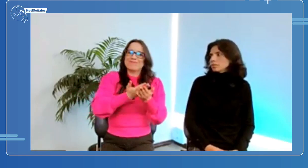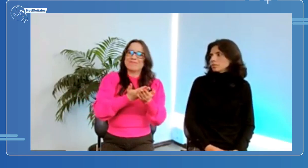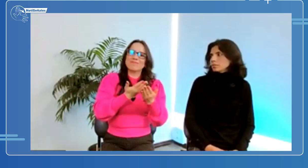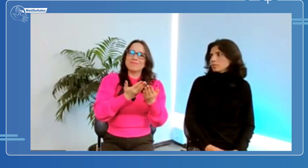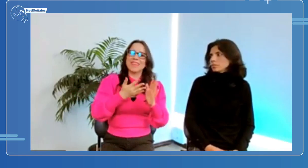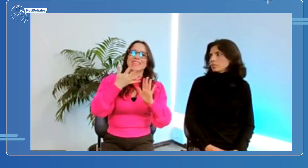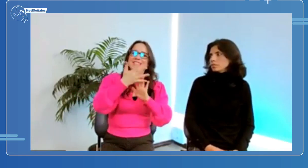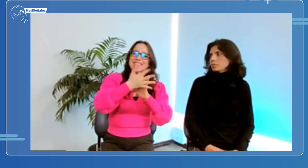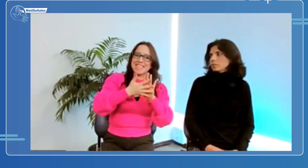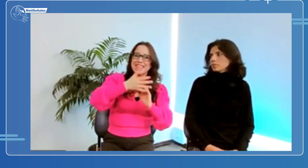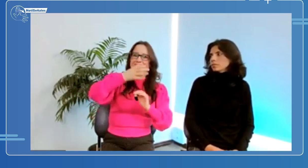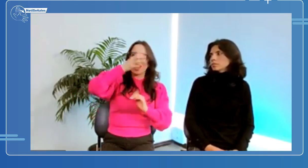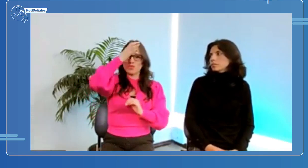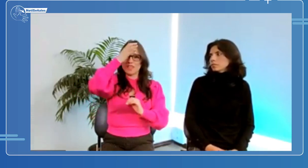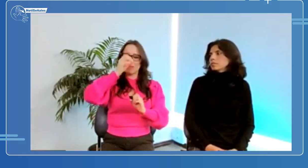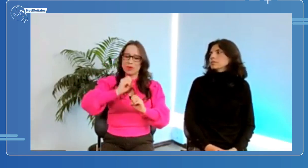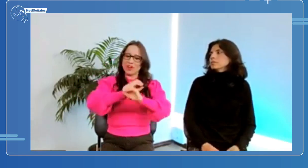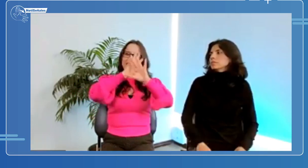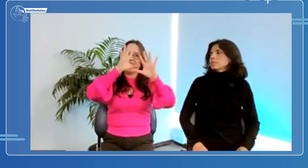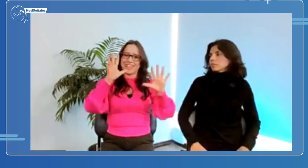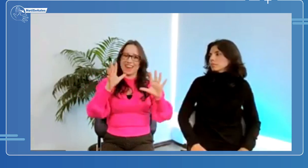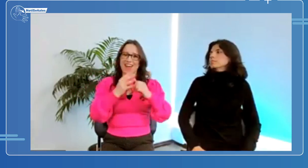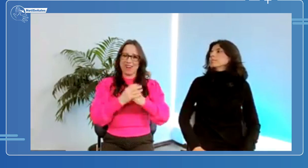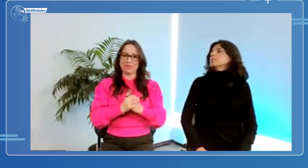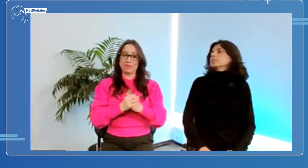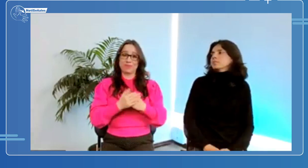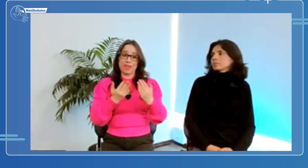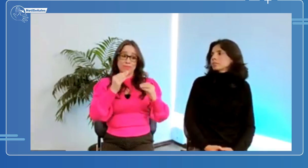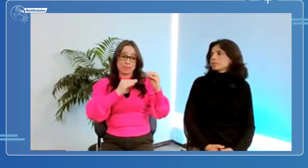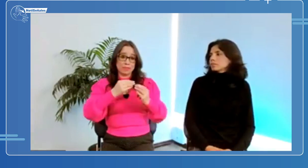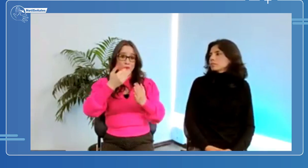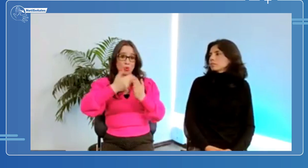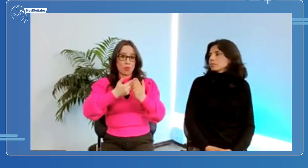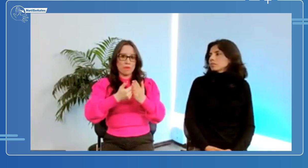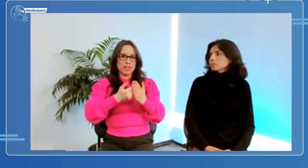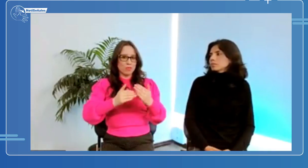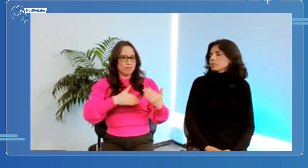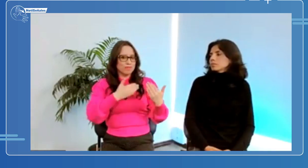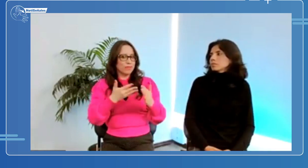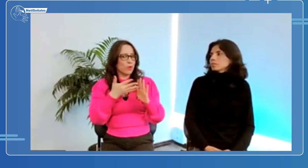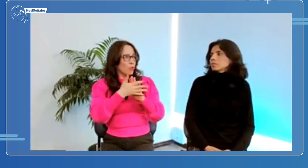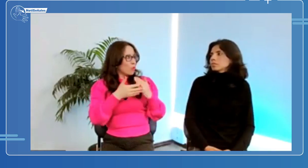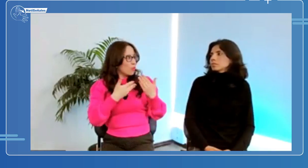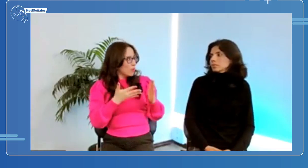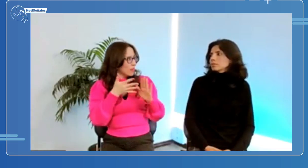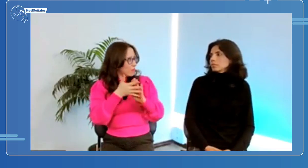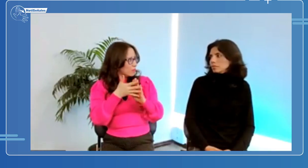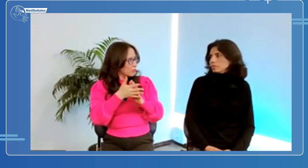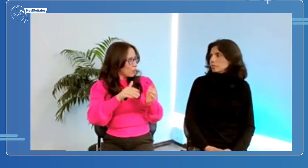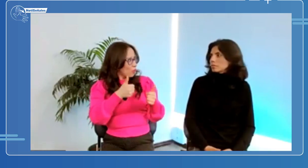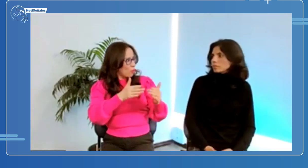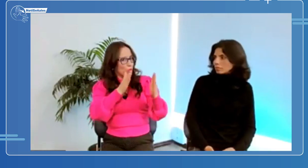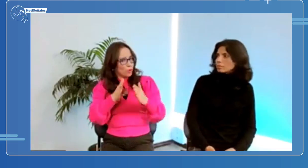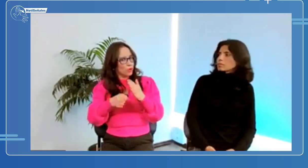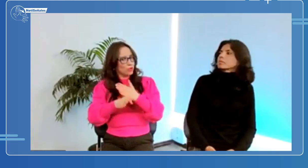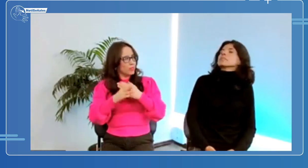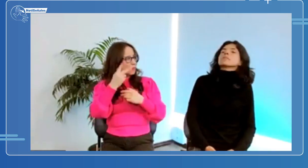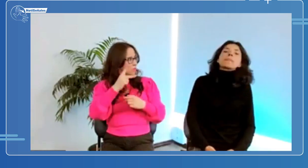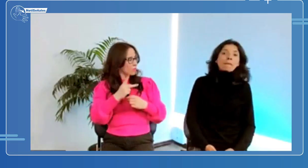proceso, pudimos proponer este escenario de terminología en lengua de señas, ¿cierto? Y